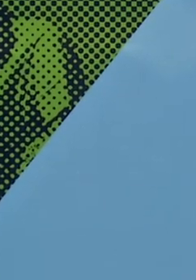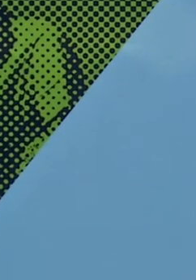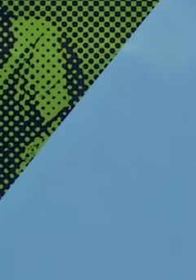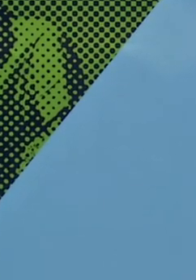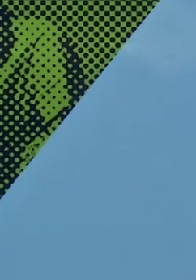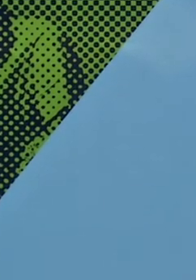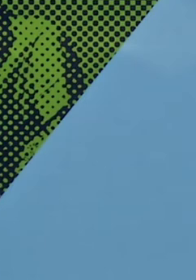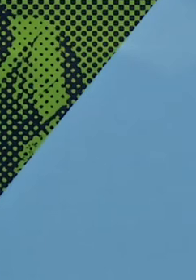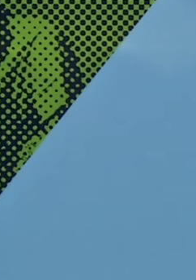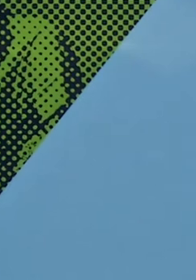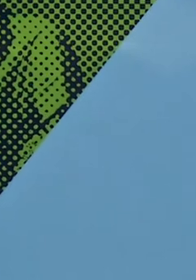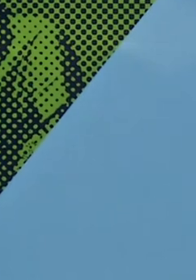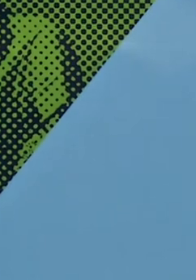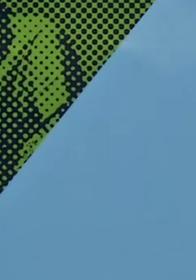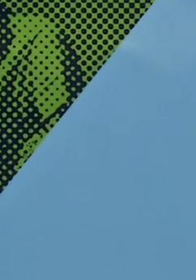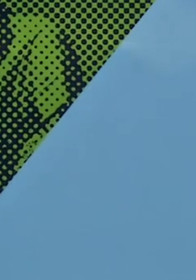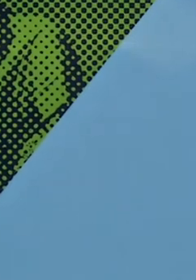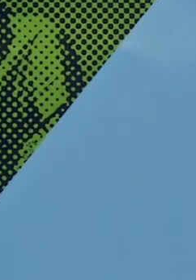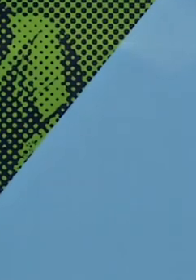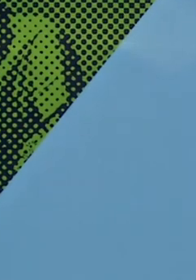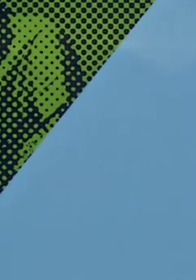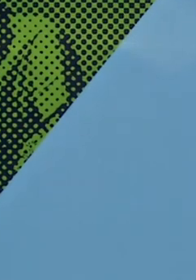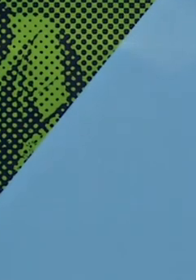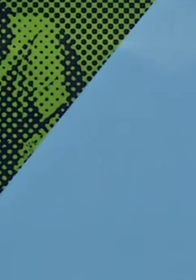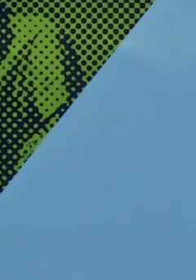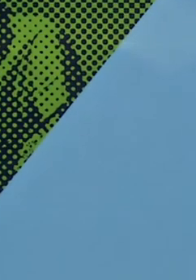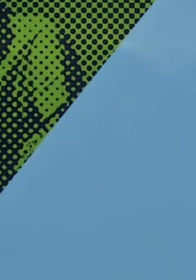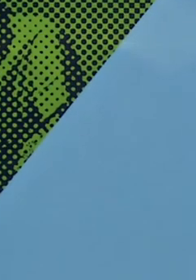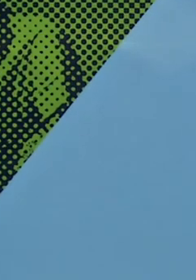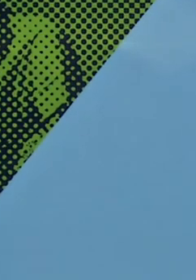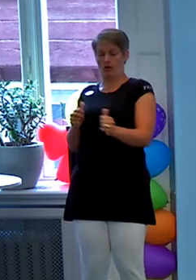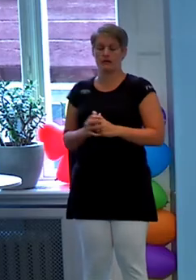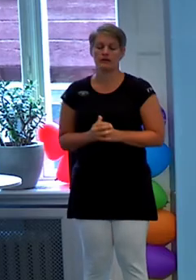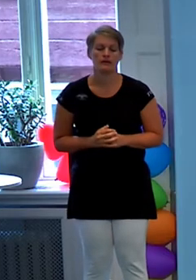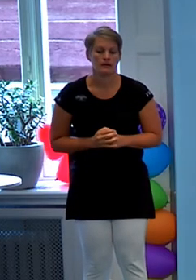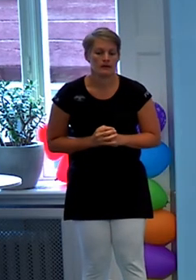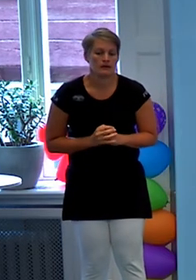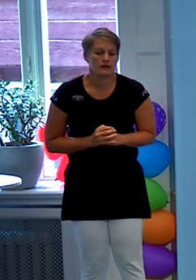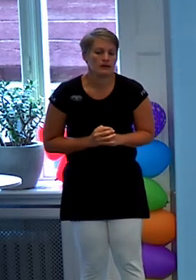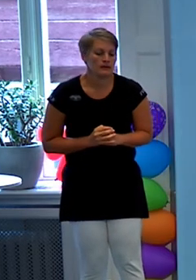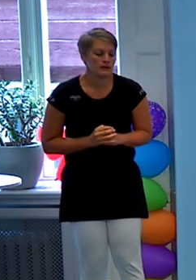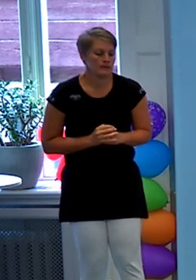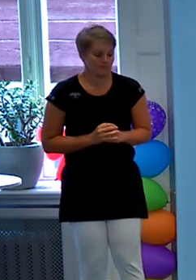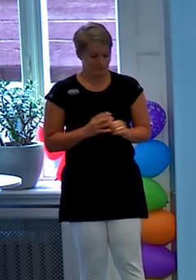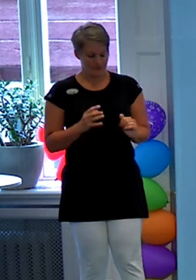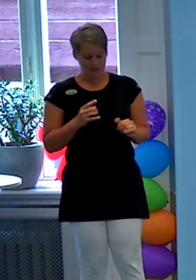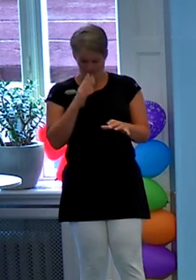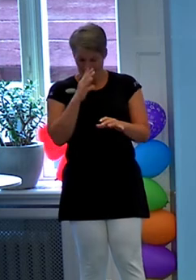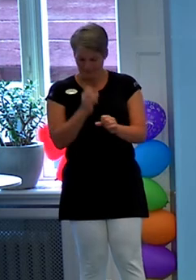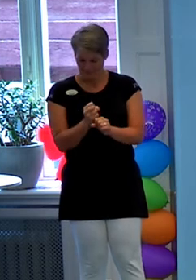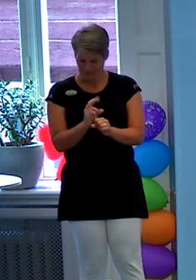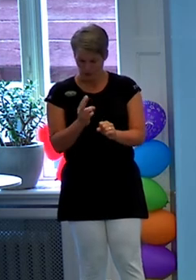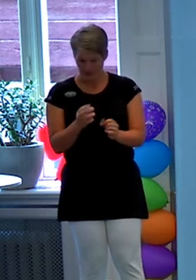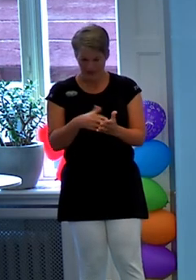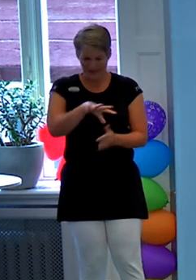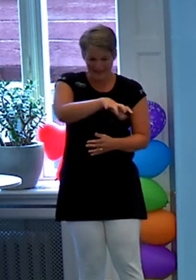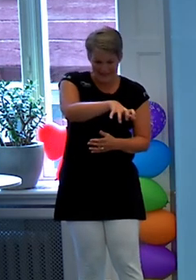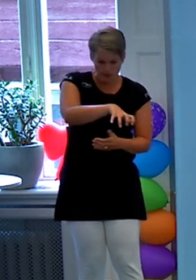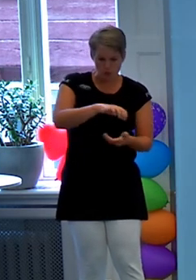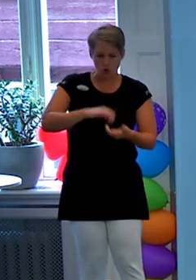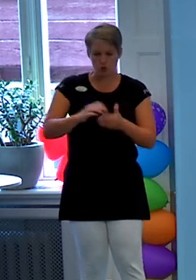annan som gör det för oss. Mm. Och så kommer vi att stå bak i kön. Men om man då tar, för att anledningen att jag fastnar på det här med regioner